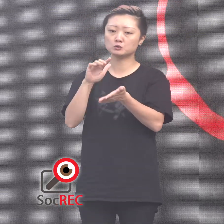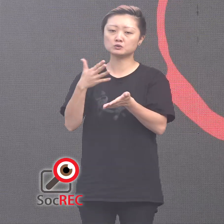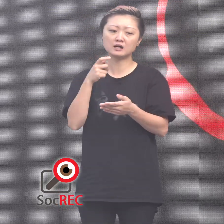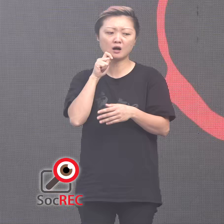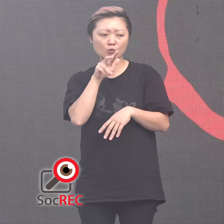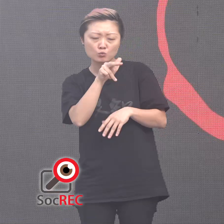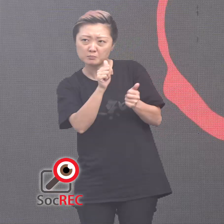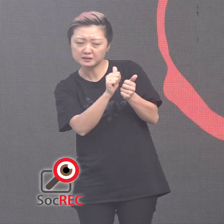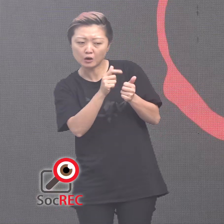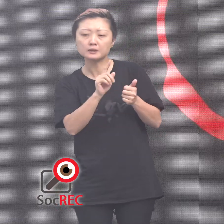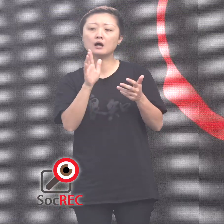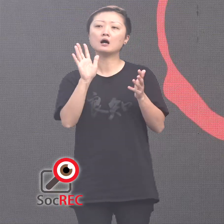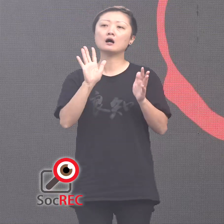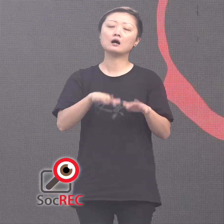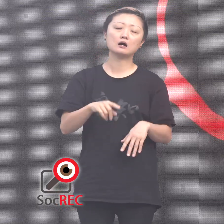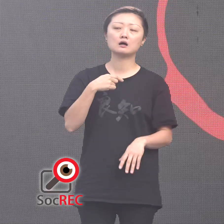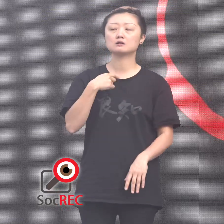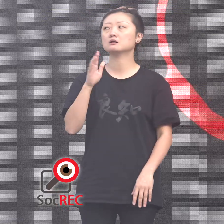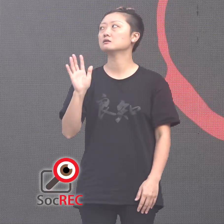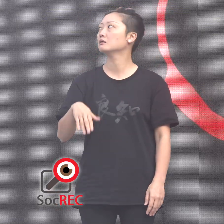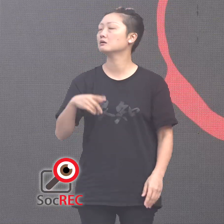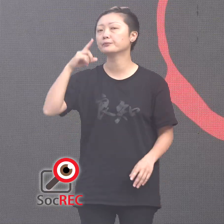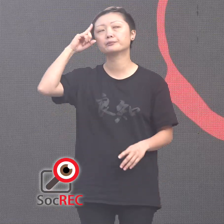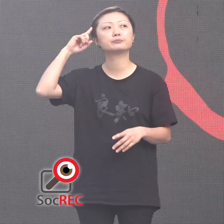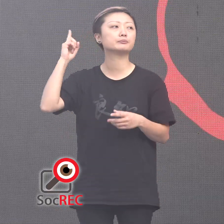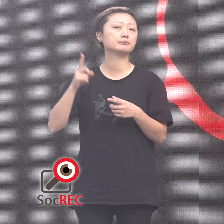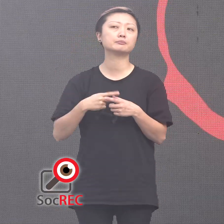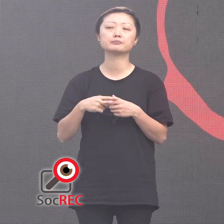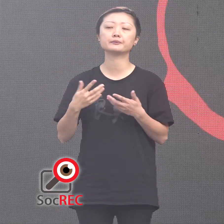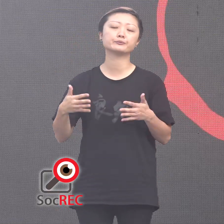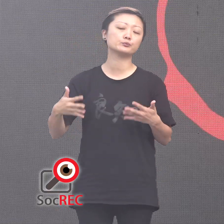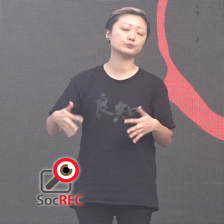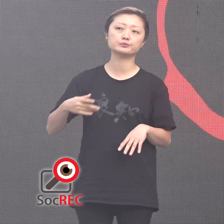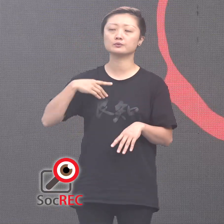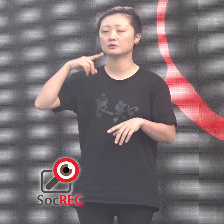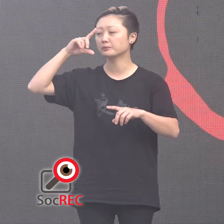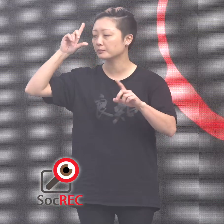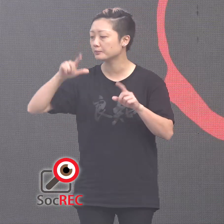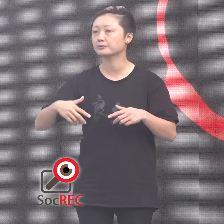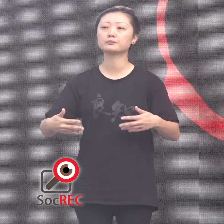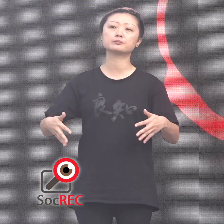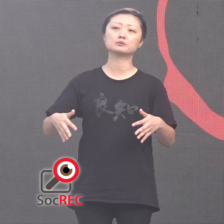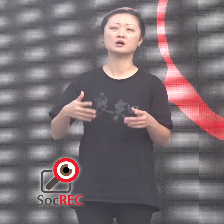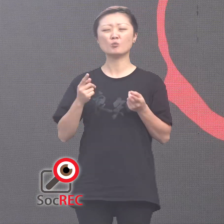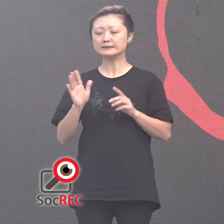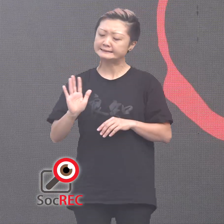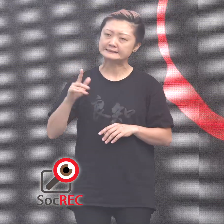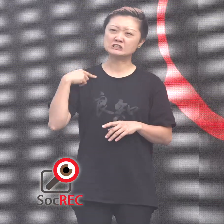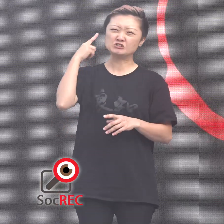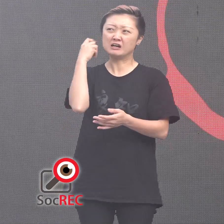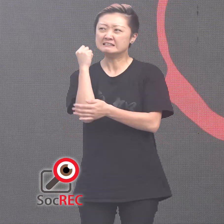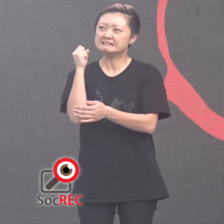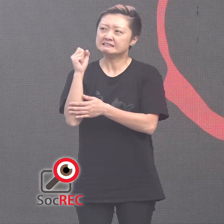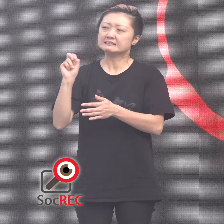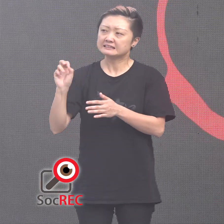地麻木了、習慣了，又或者他們其實是不想習慣的，只是他